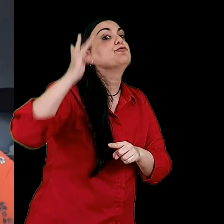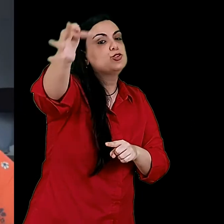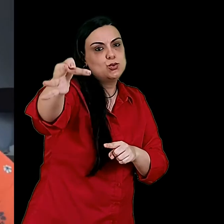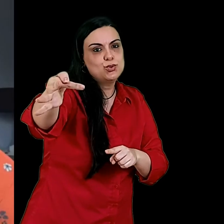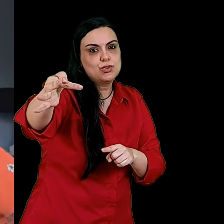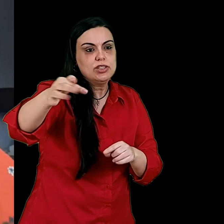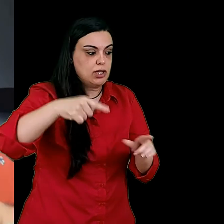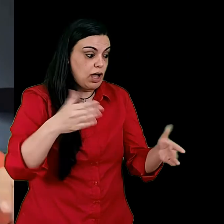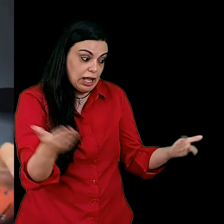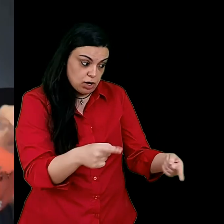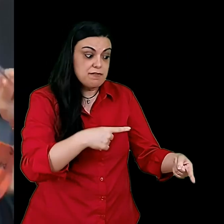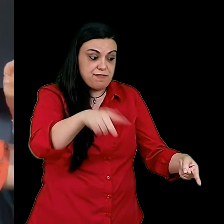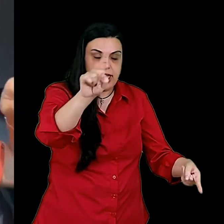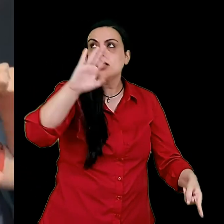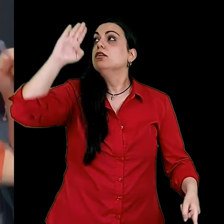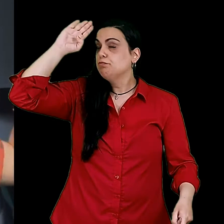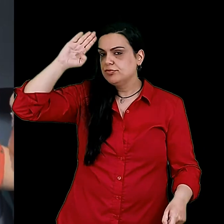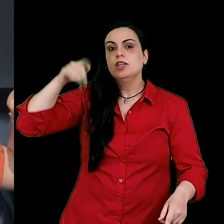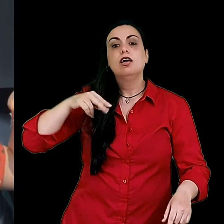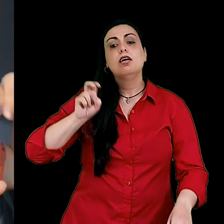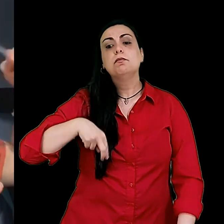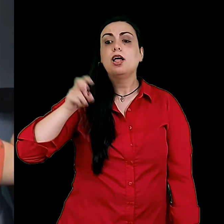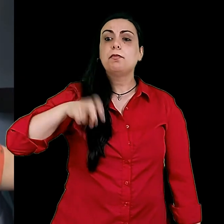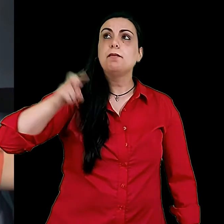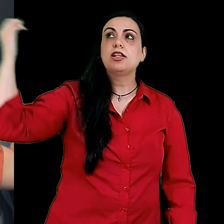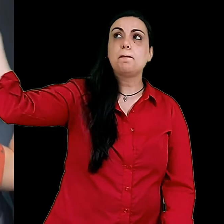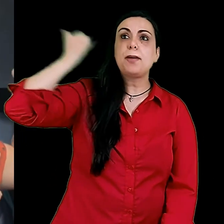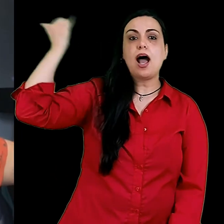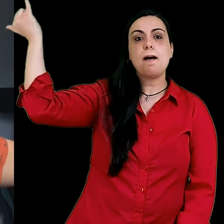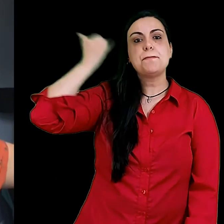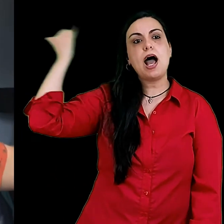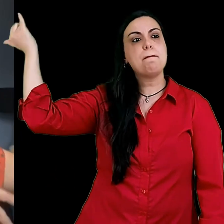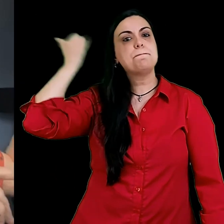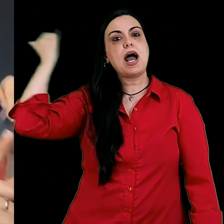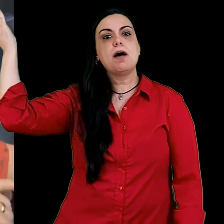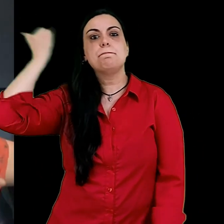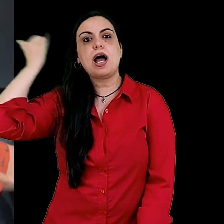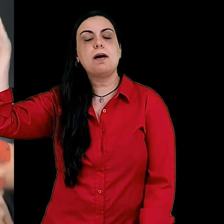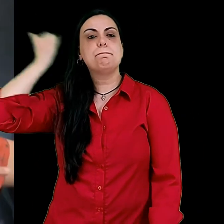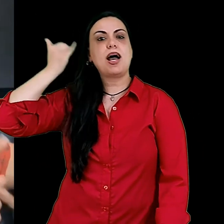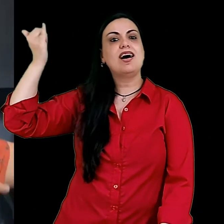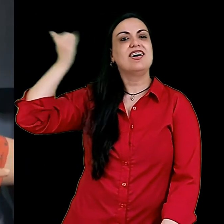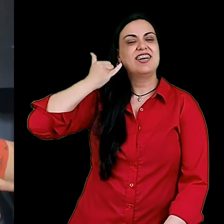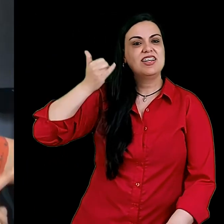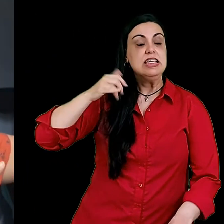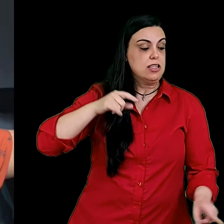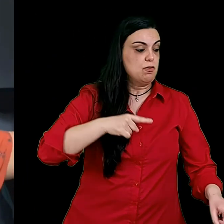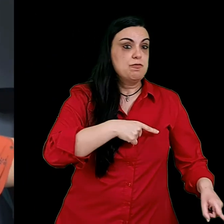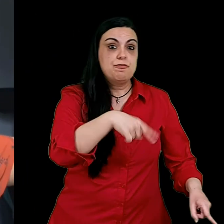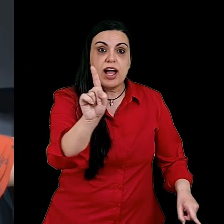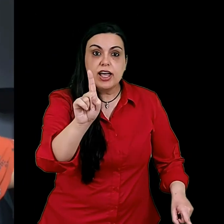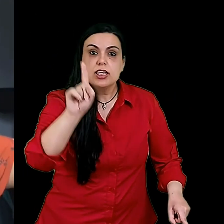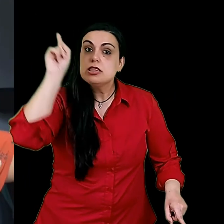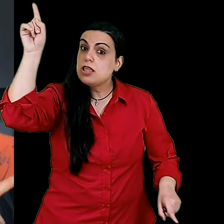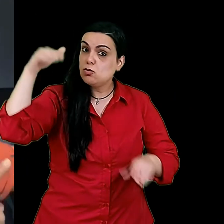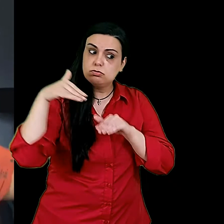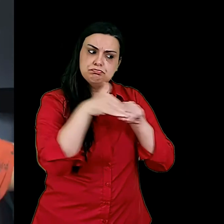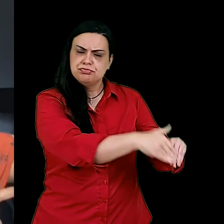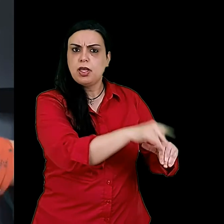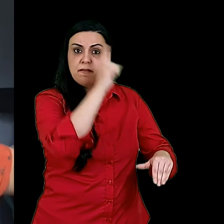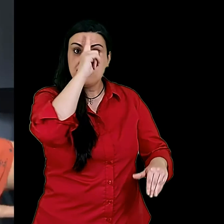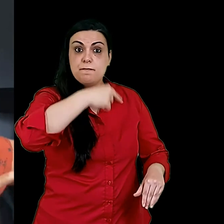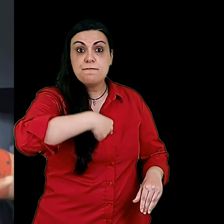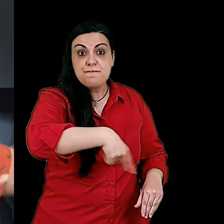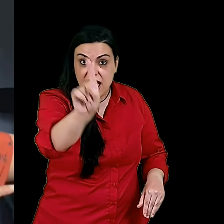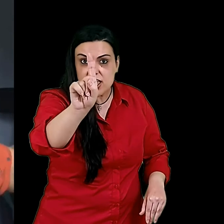é no futuro. Ou seja, o que Deus está para dizer para Moisés, falar para Faraó no futuro, depende